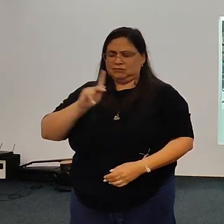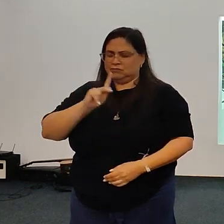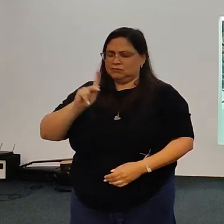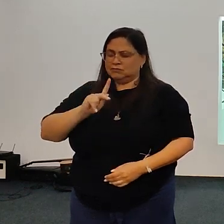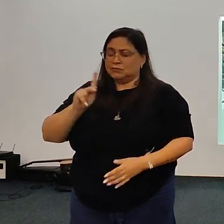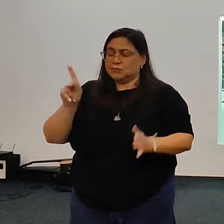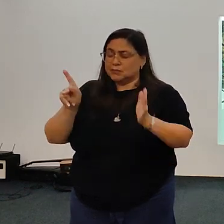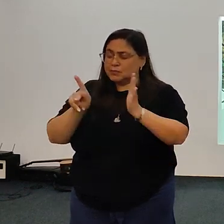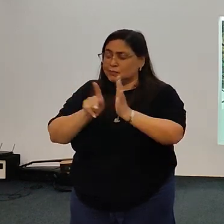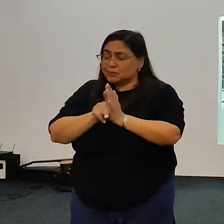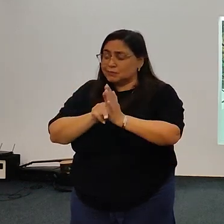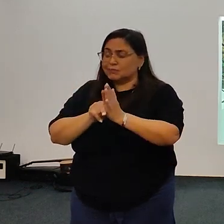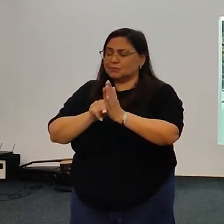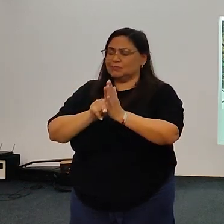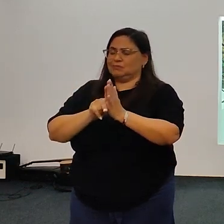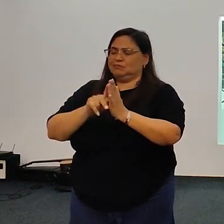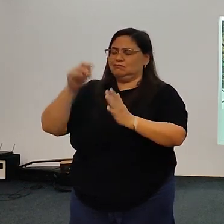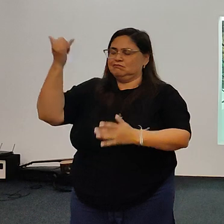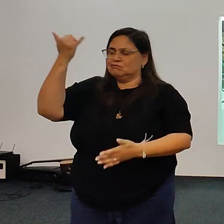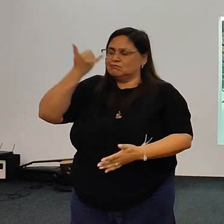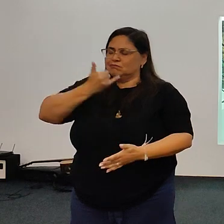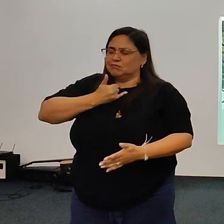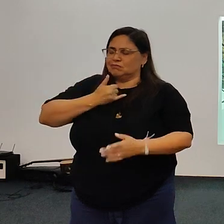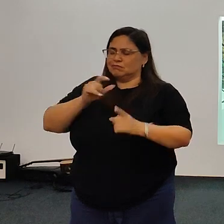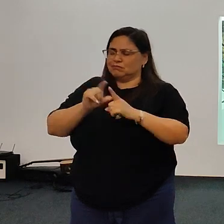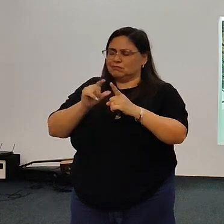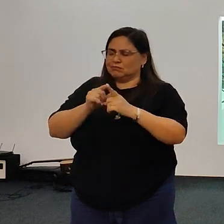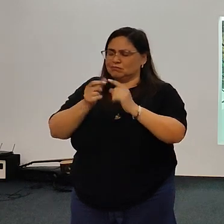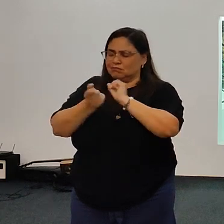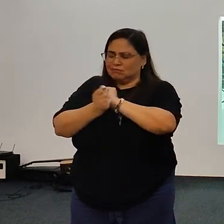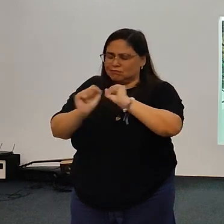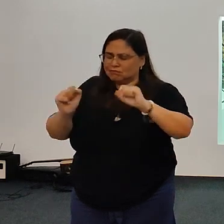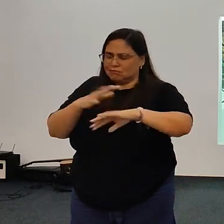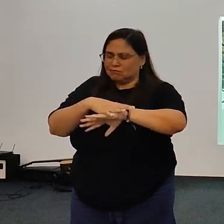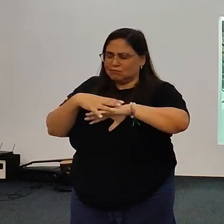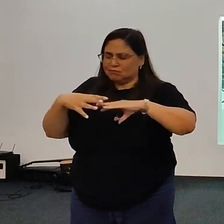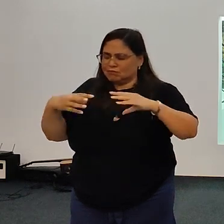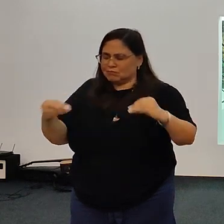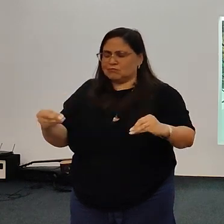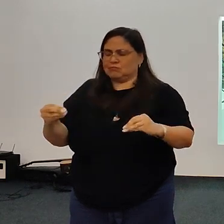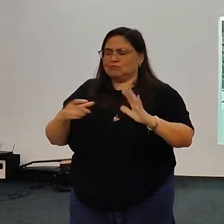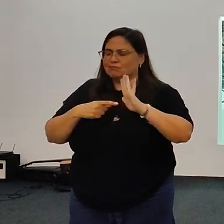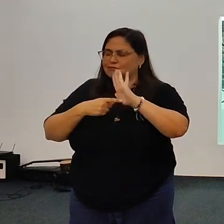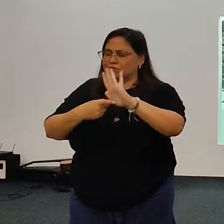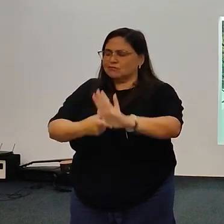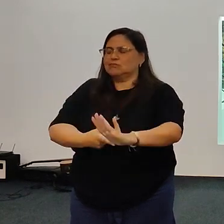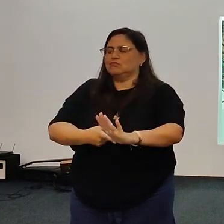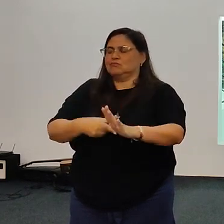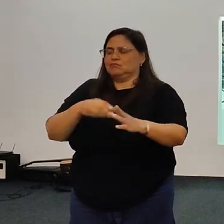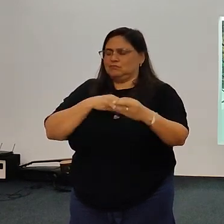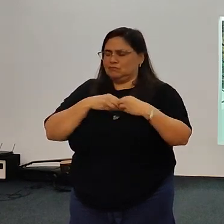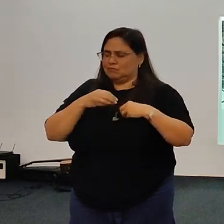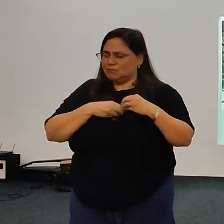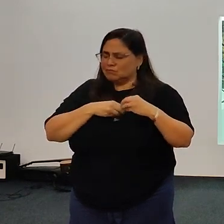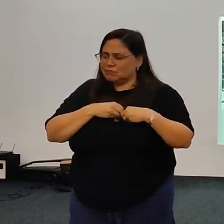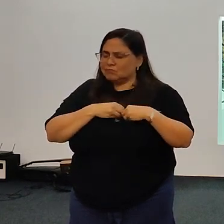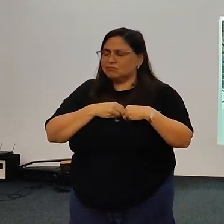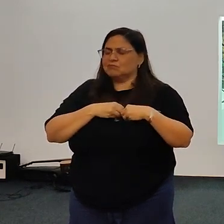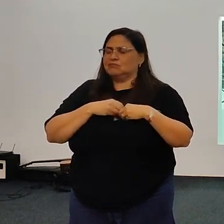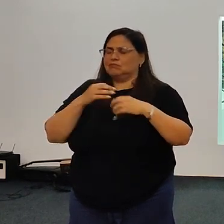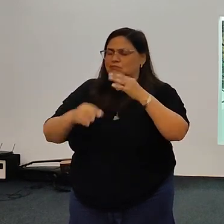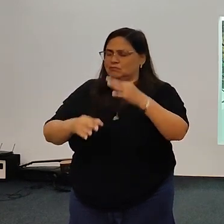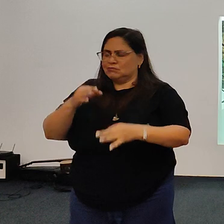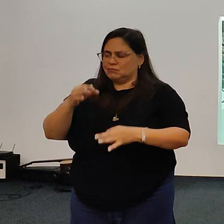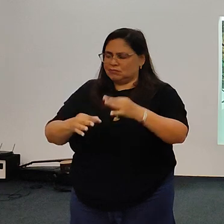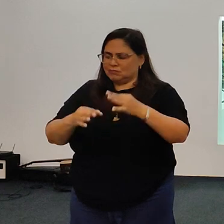mas a tua palavra e o teu Santo Espírito cura, liberta, transforma, convence do pecado, da justiça e do juízo. Então que o Senhor esteja